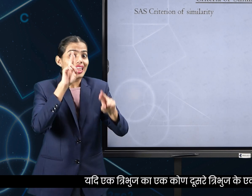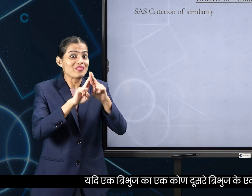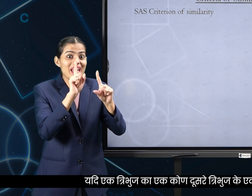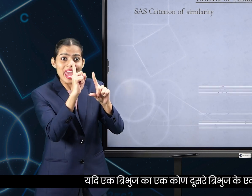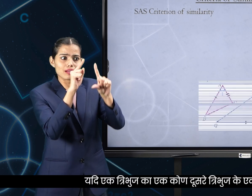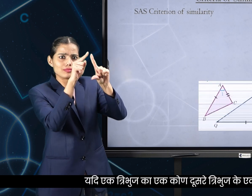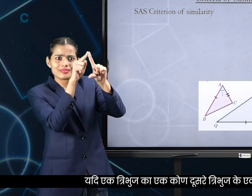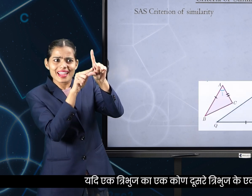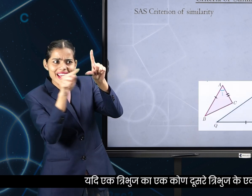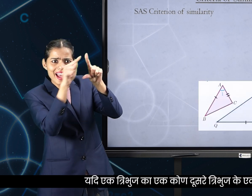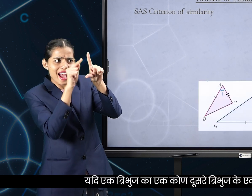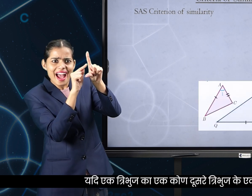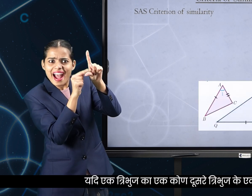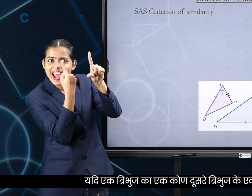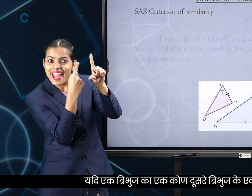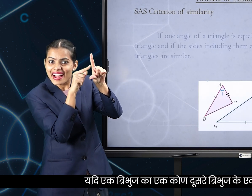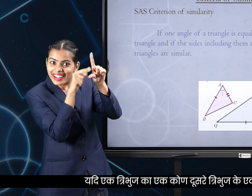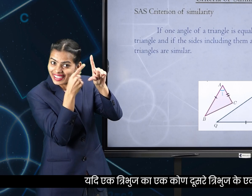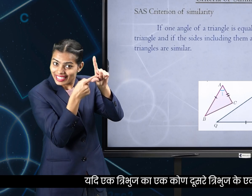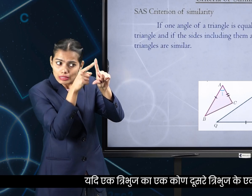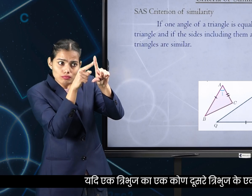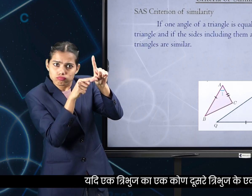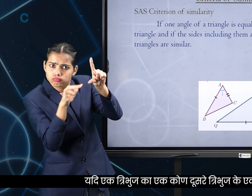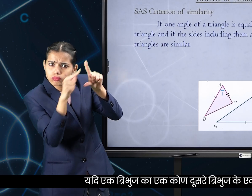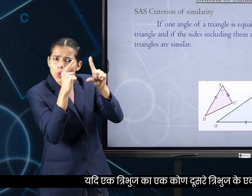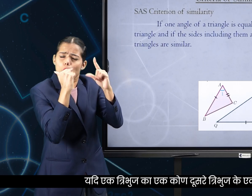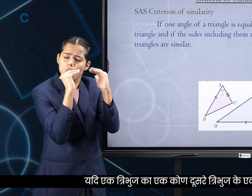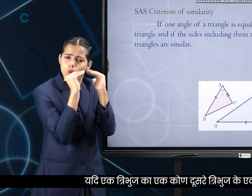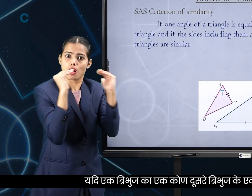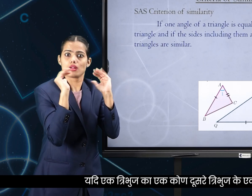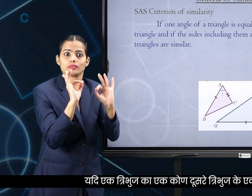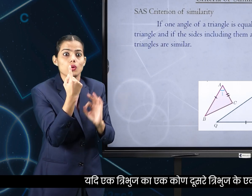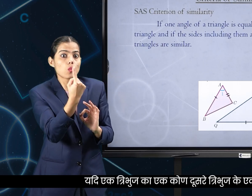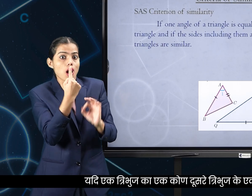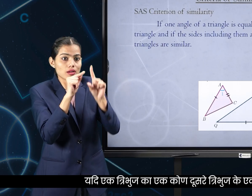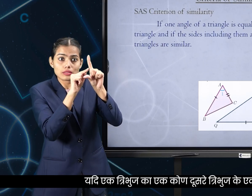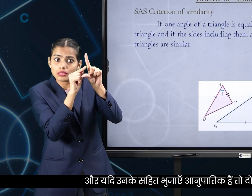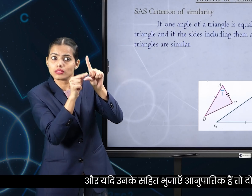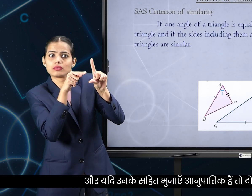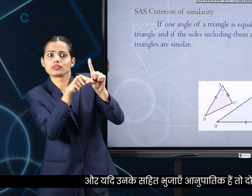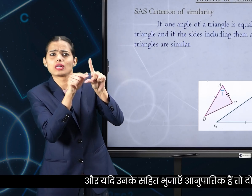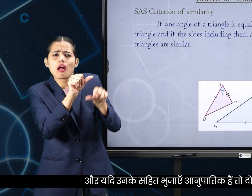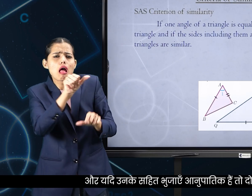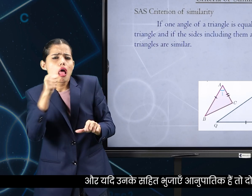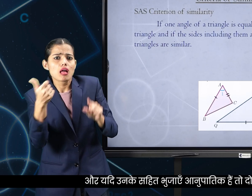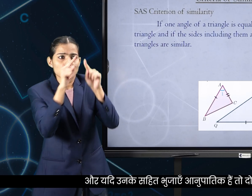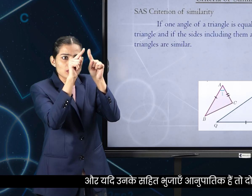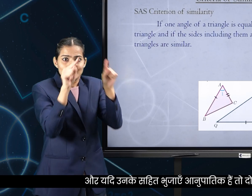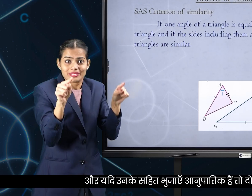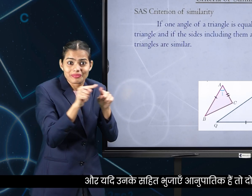यदि एक त्रिभुज का एक कोण दूसरे त्रिभुज के एक कोण के बराबर है और यदि उनकी